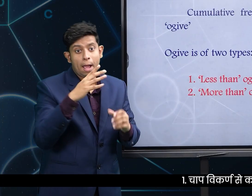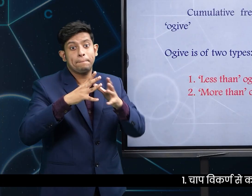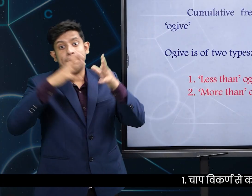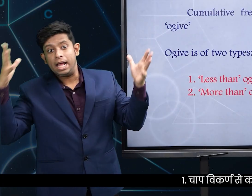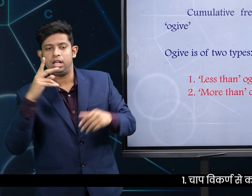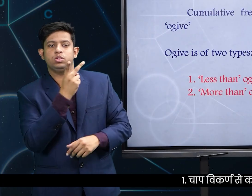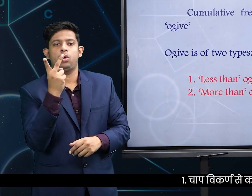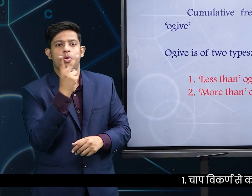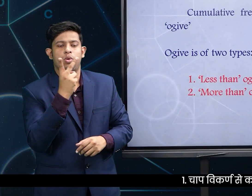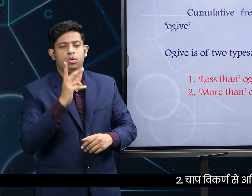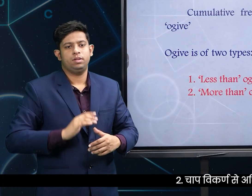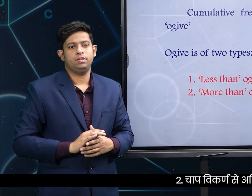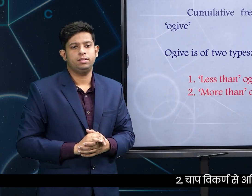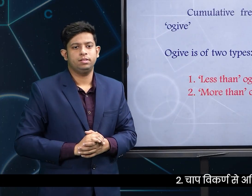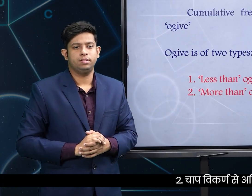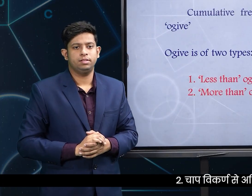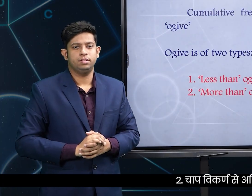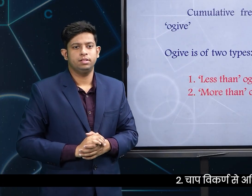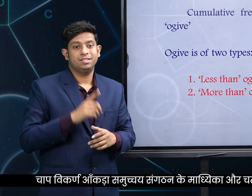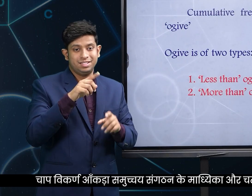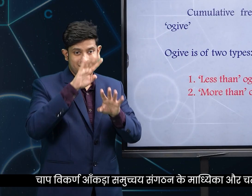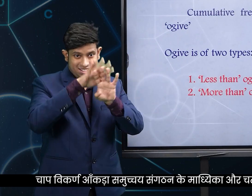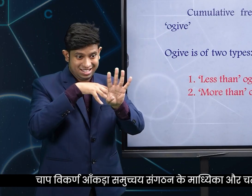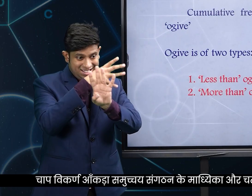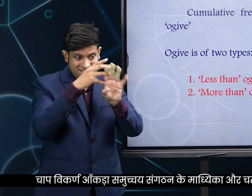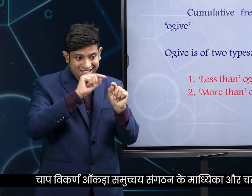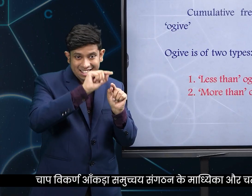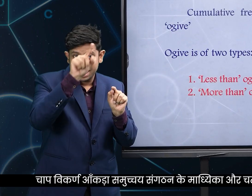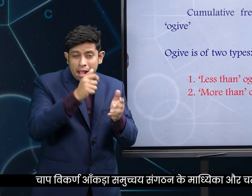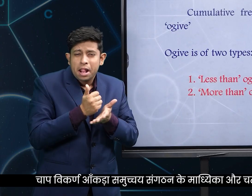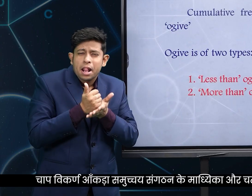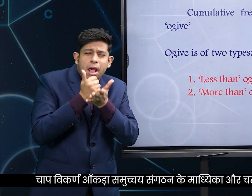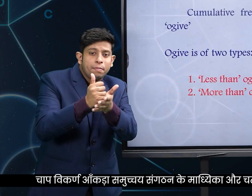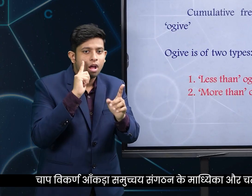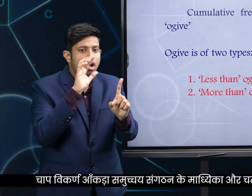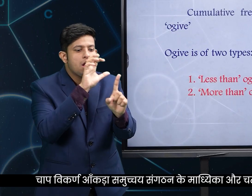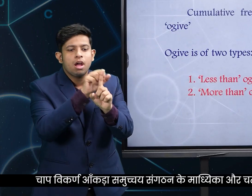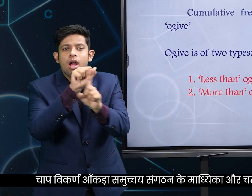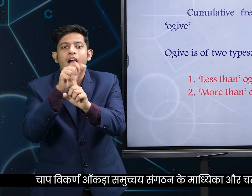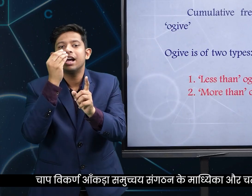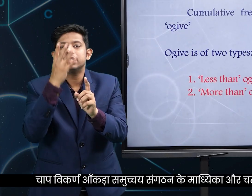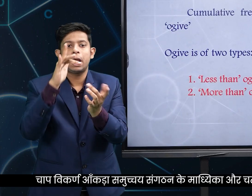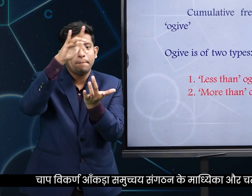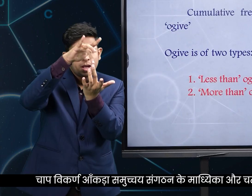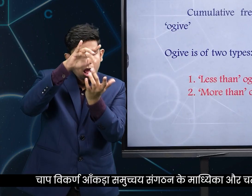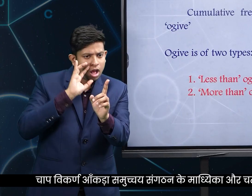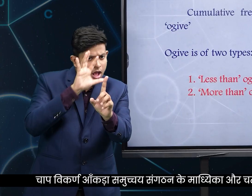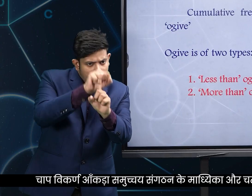चाप विकर्ण से कम, चाप विकर्ण से अधिक। चाप विकर्ण आंकड़ा समुच्चय संगठन के माध्यिका और चतुर्थक